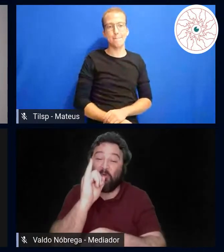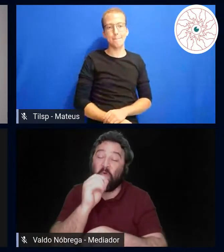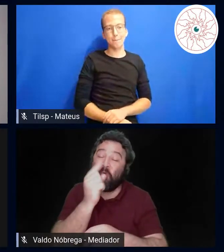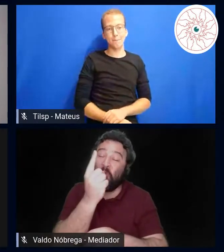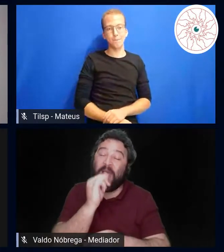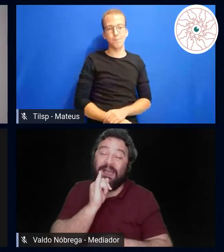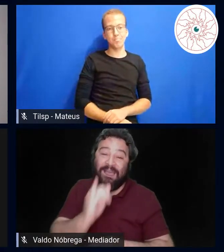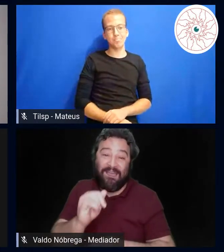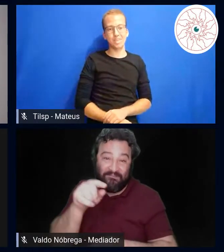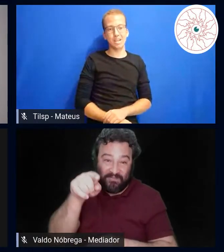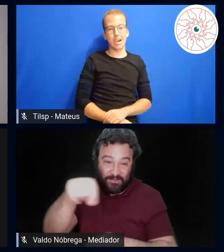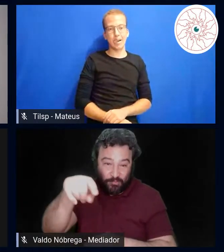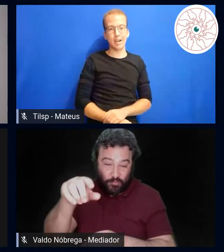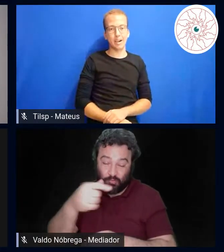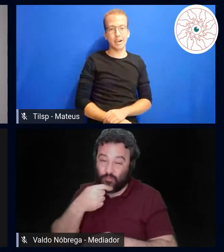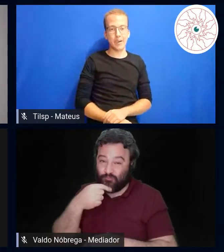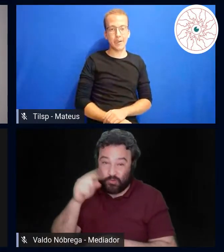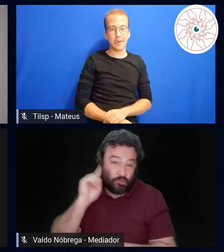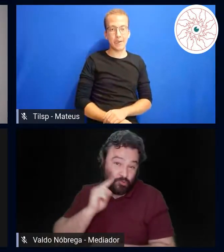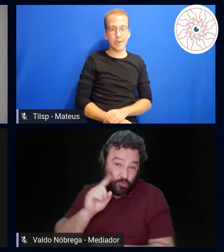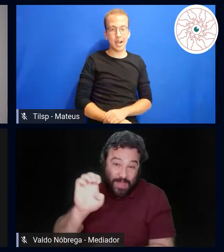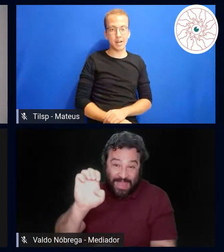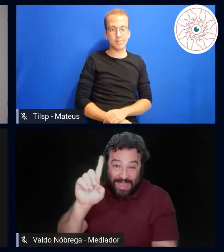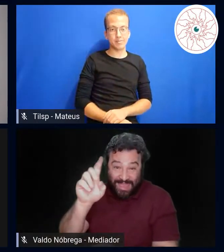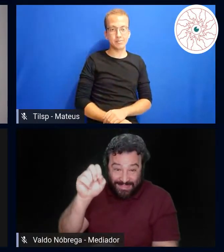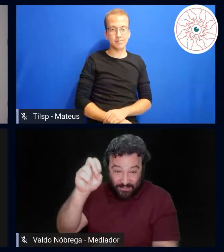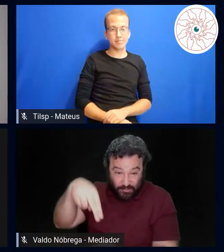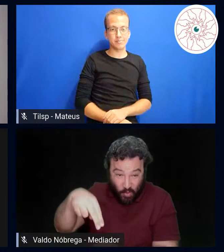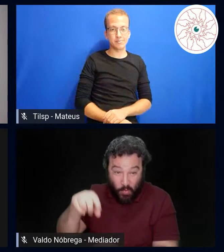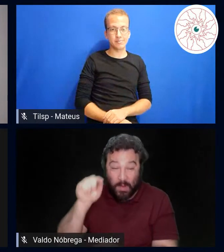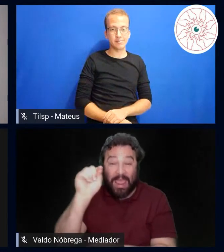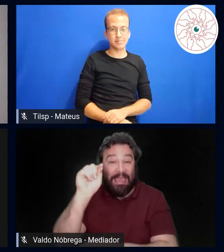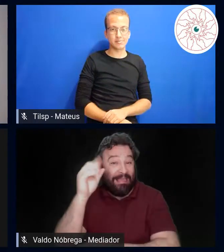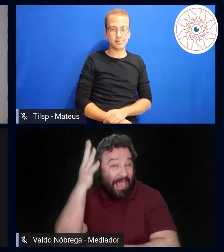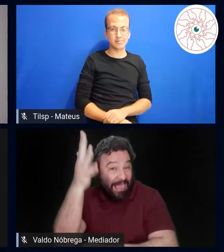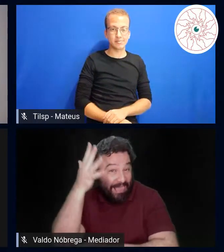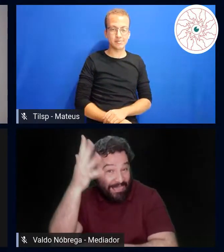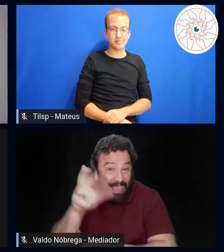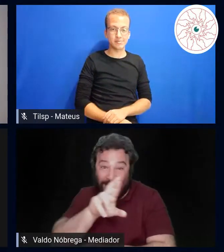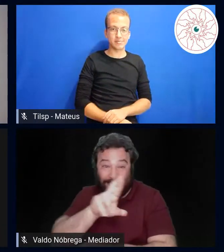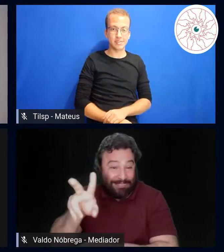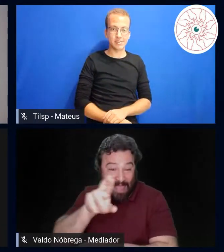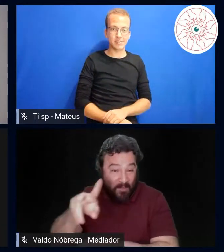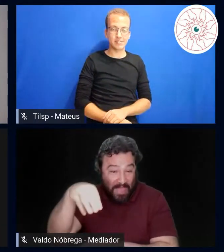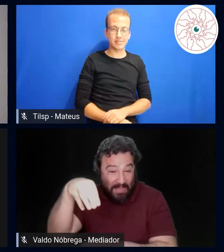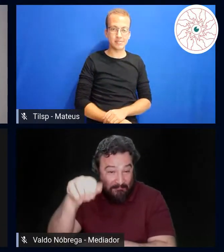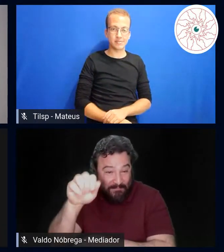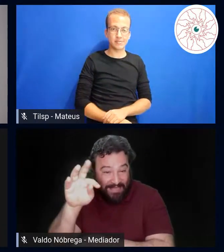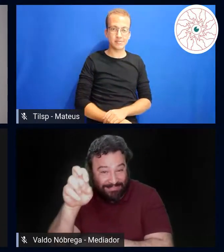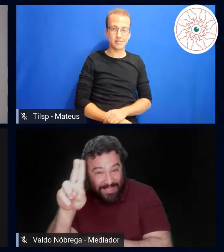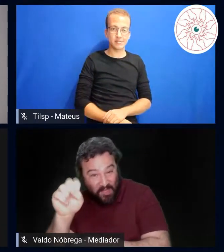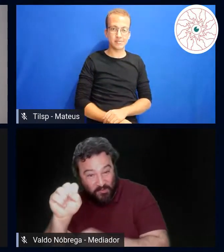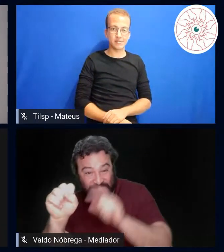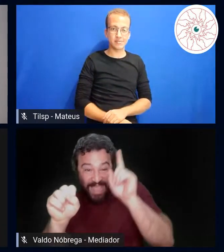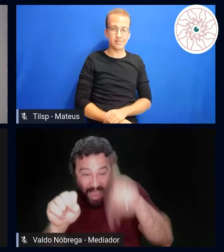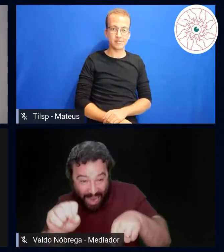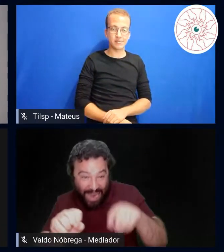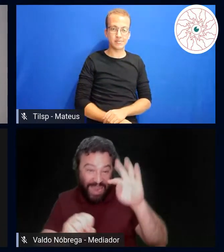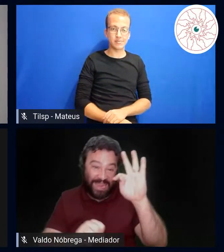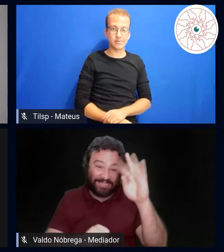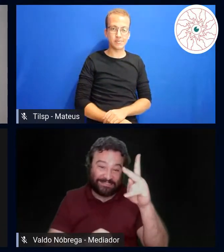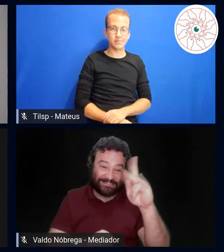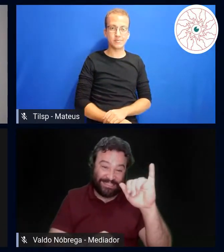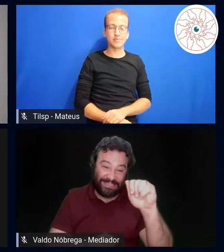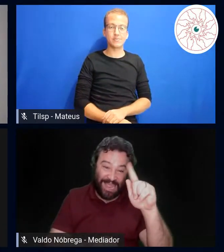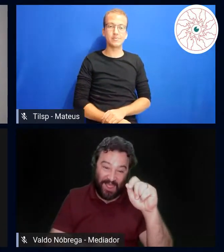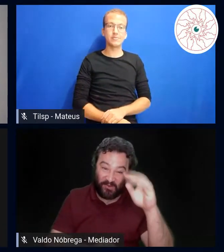Obrigado. Eh, eu só queria colocar uma informação para este eh, surdo, né, que está aqui perguntando o Edson.